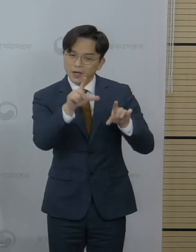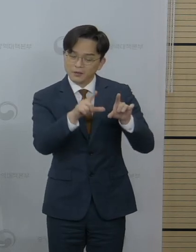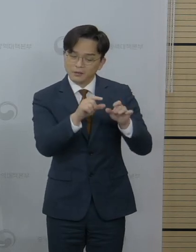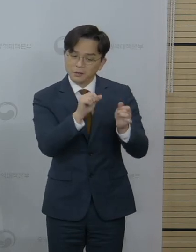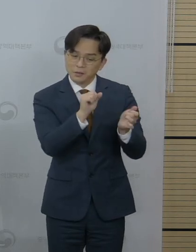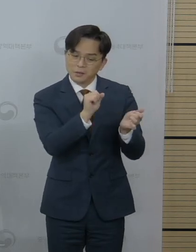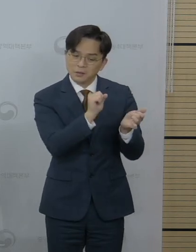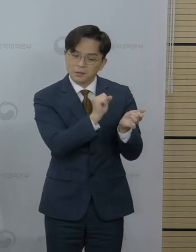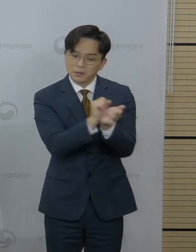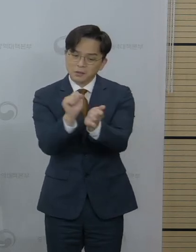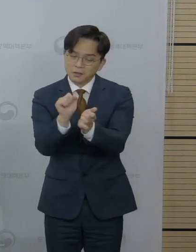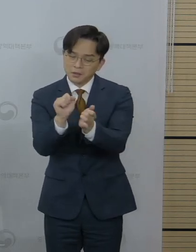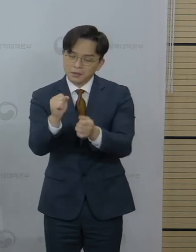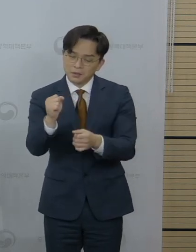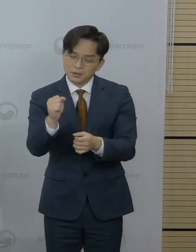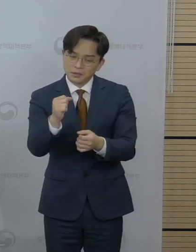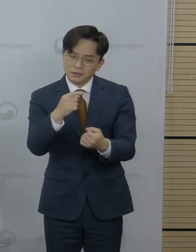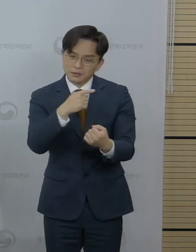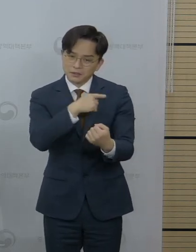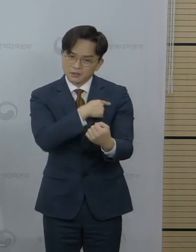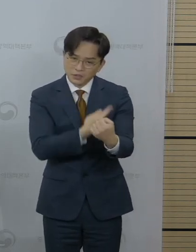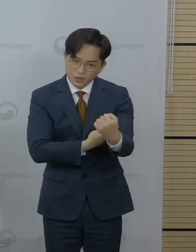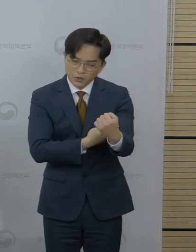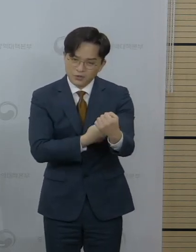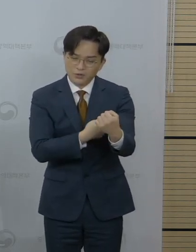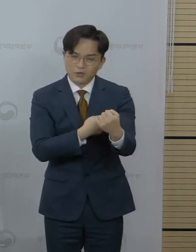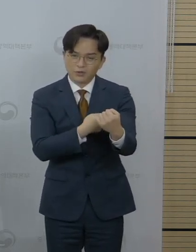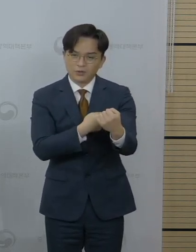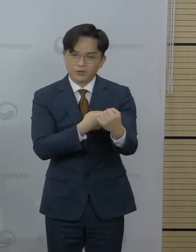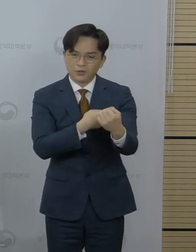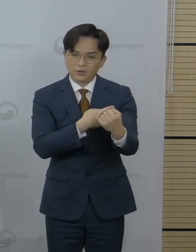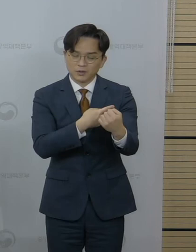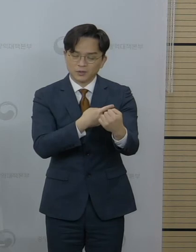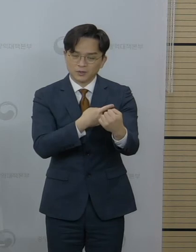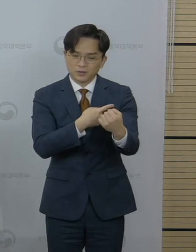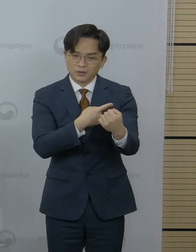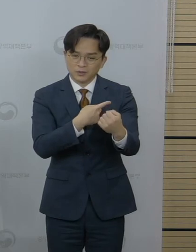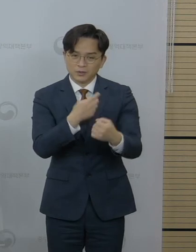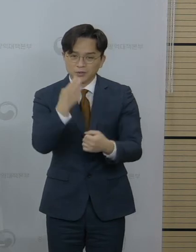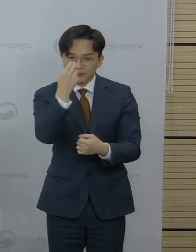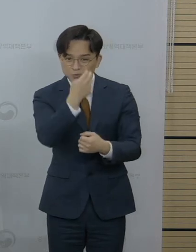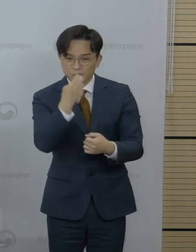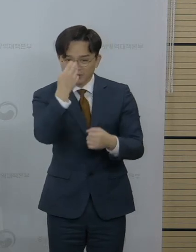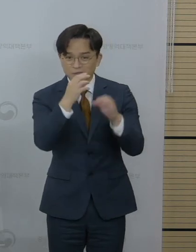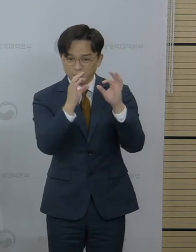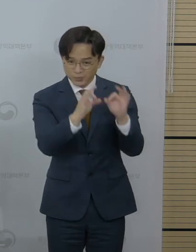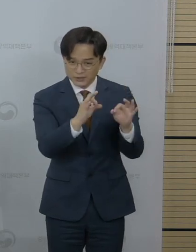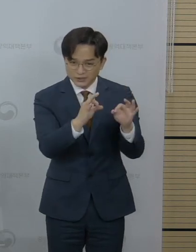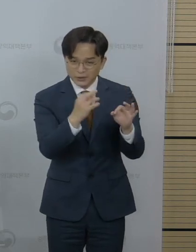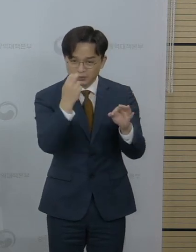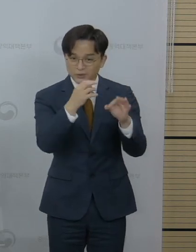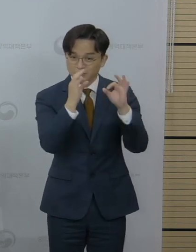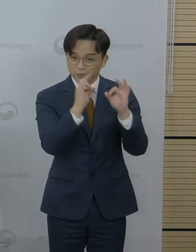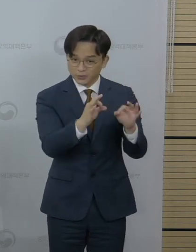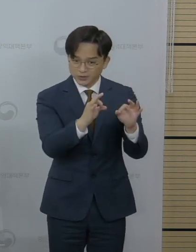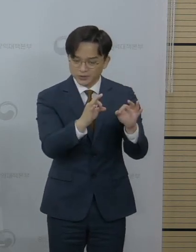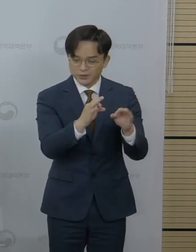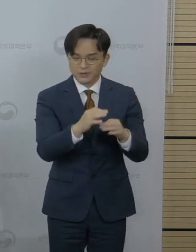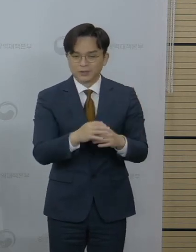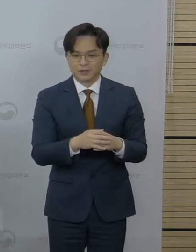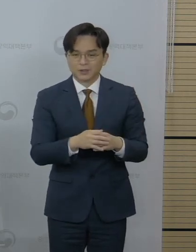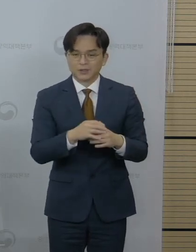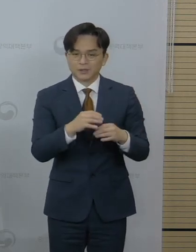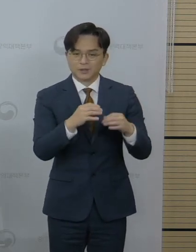즉 트랜스미서빌리티 자체가 그한 모델을 사용했을 때는 약